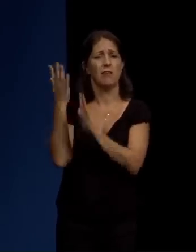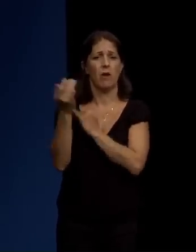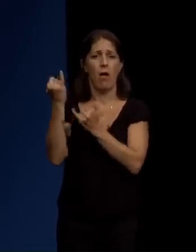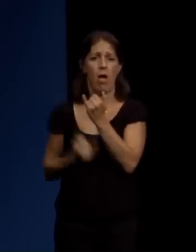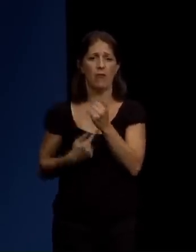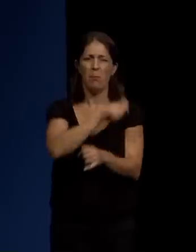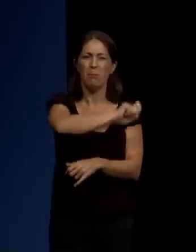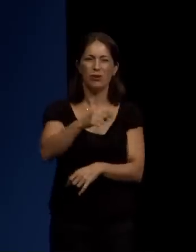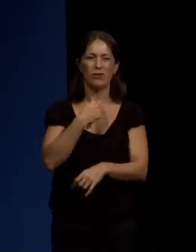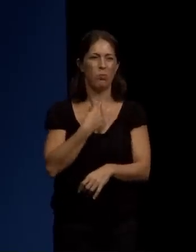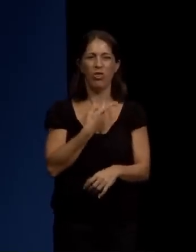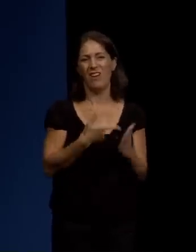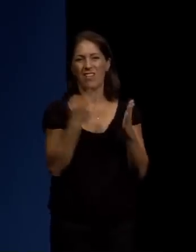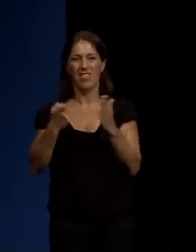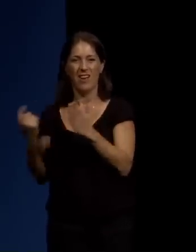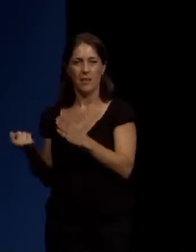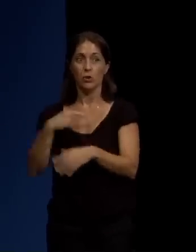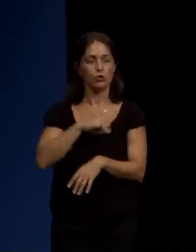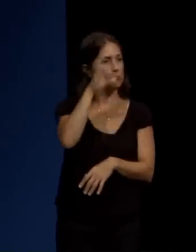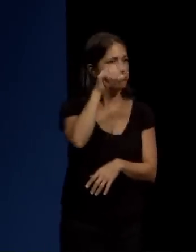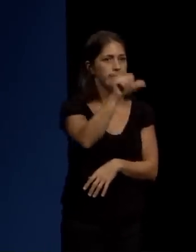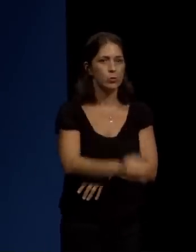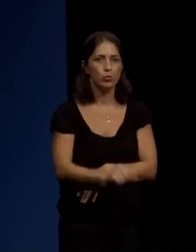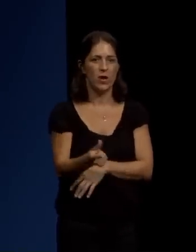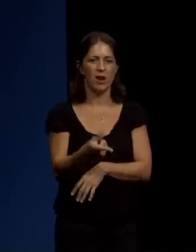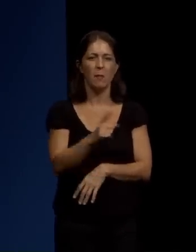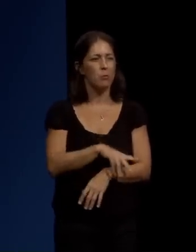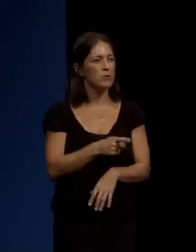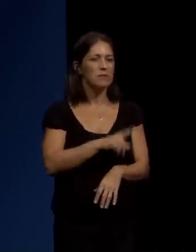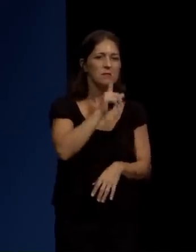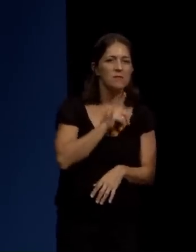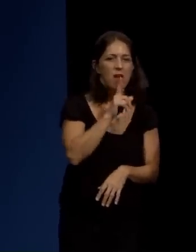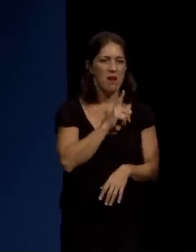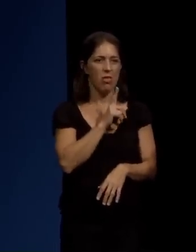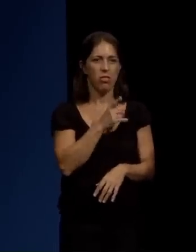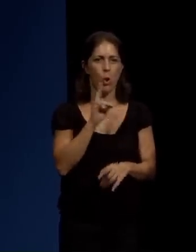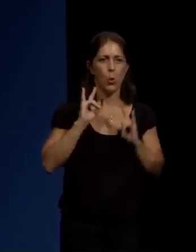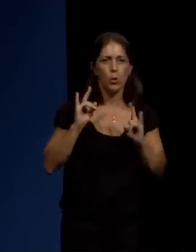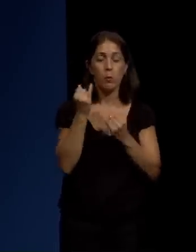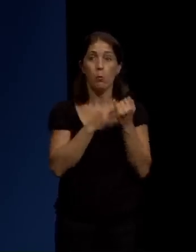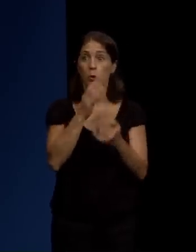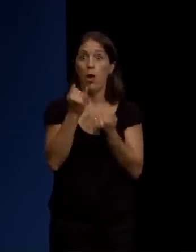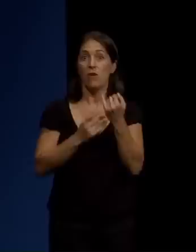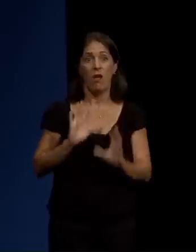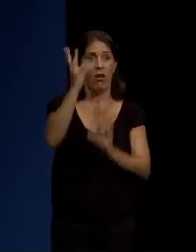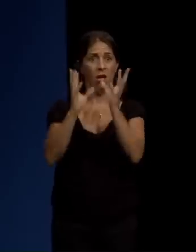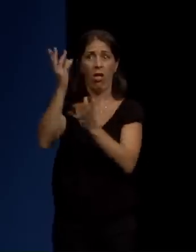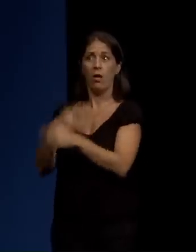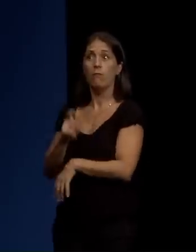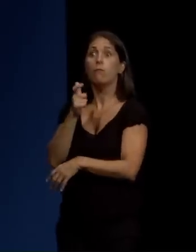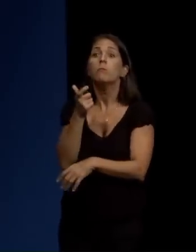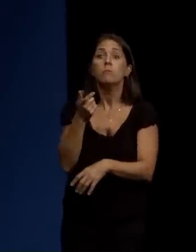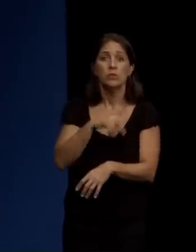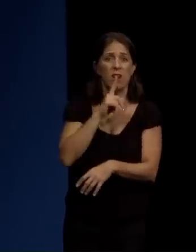deixaron a demasiada xente sin voz. Temos que escoitar o ruído do silencio, o silencio dos montes carbonizados, porque un home, Feijóo, e un